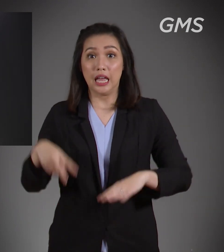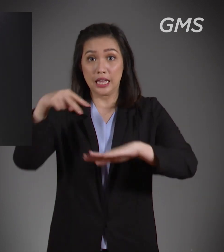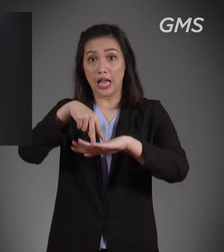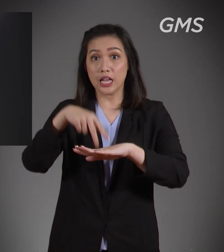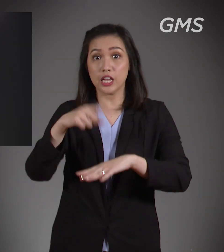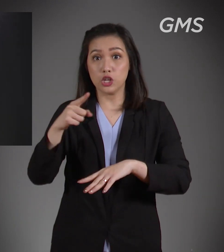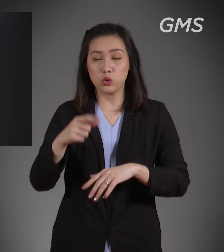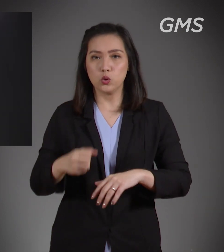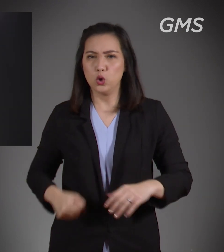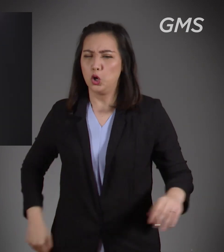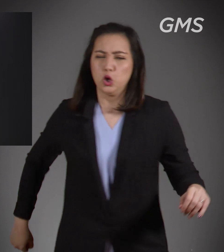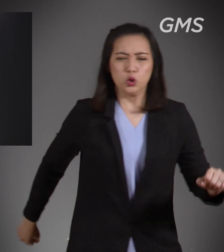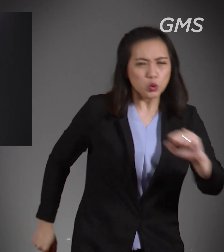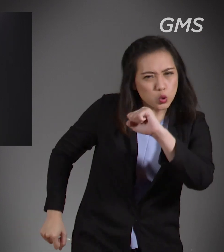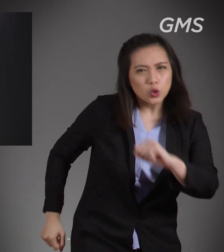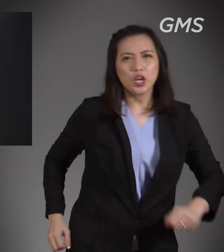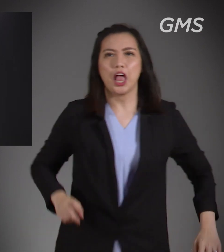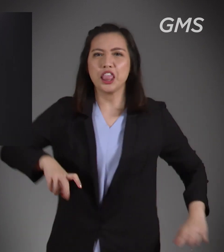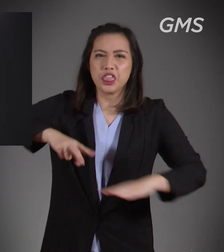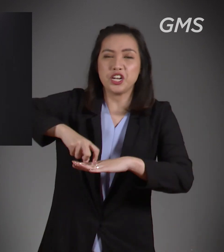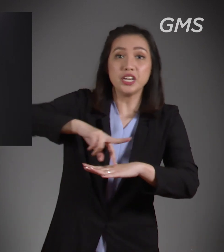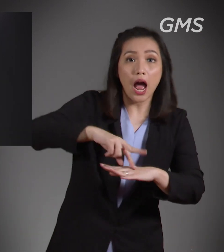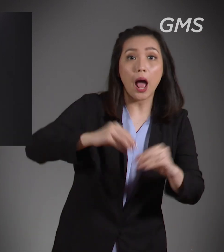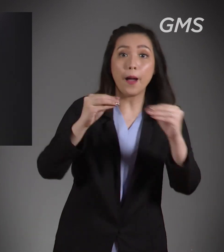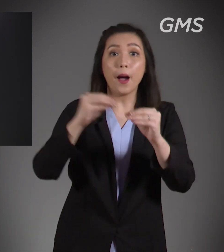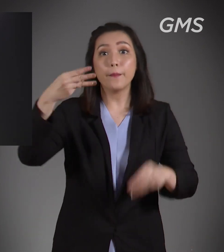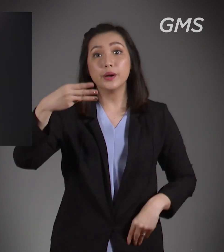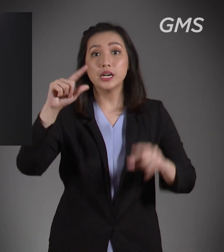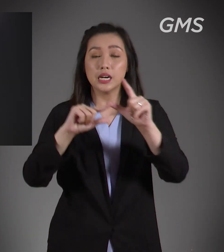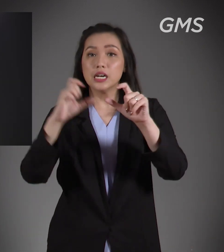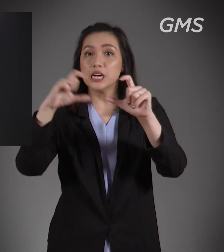ke baja. Bukan levelnya.